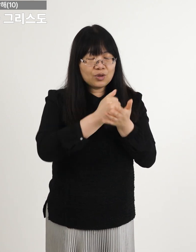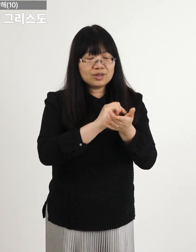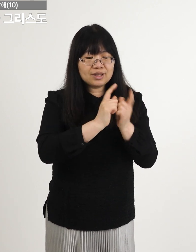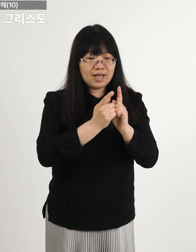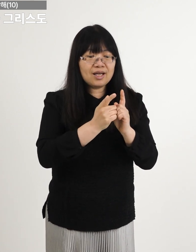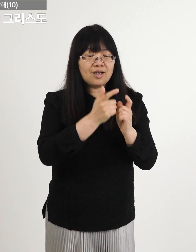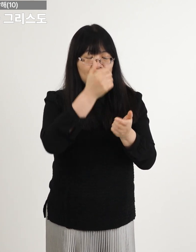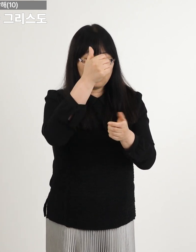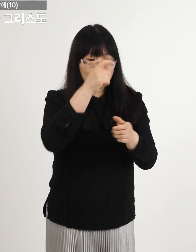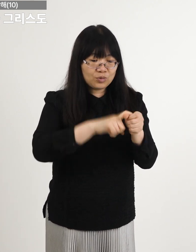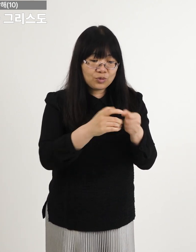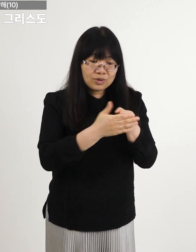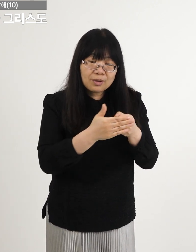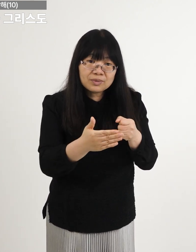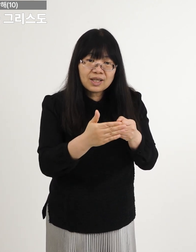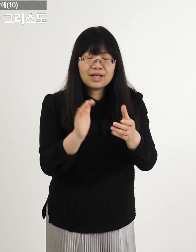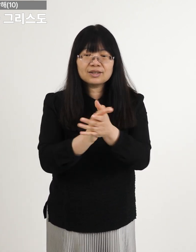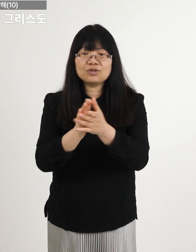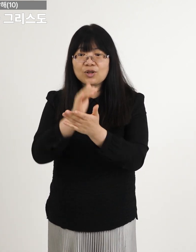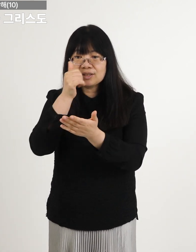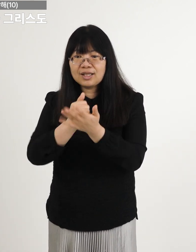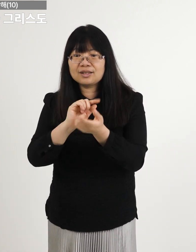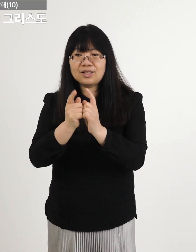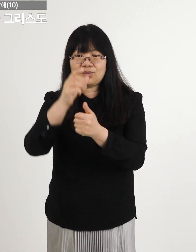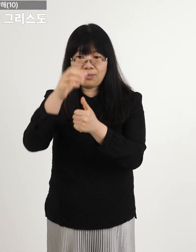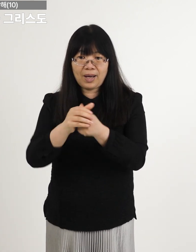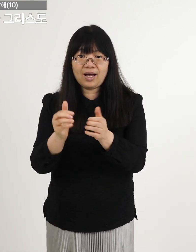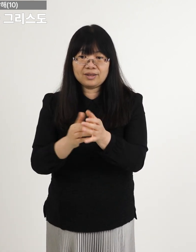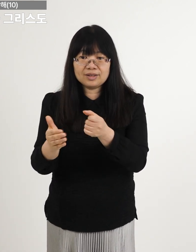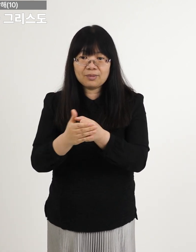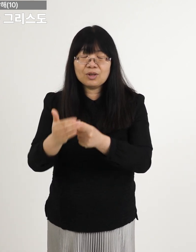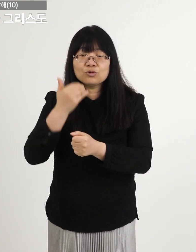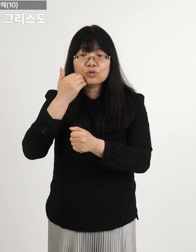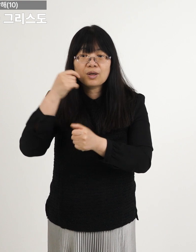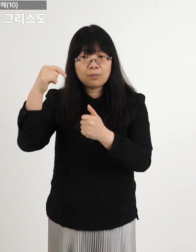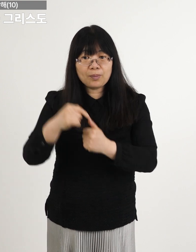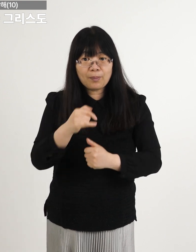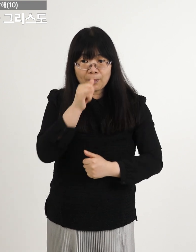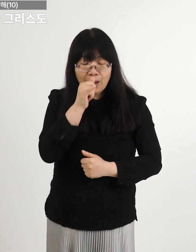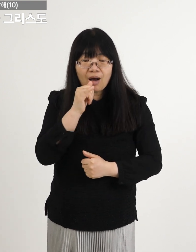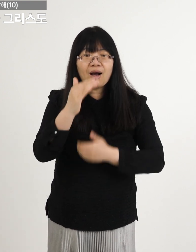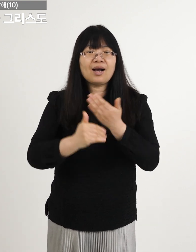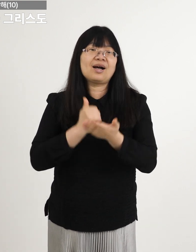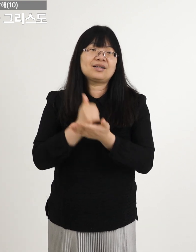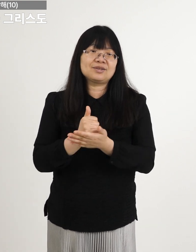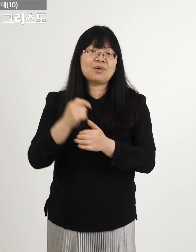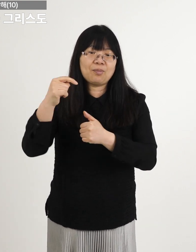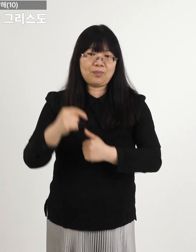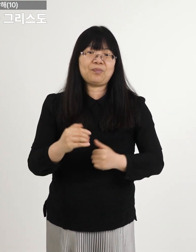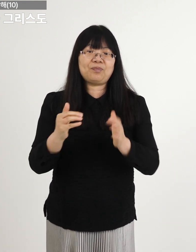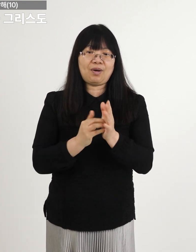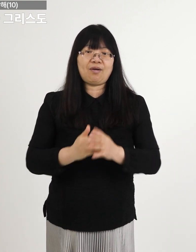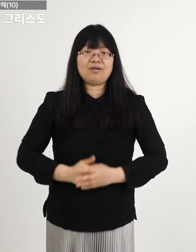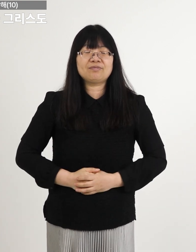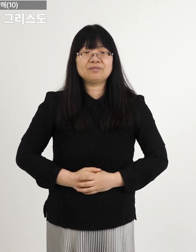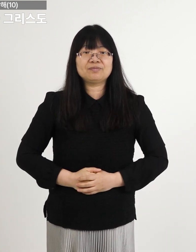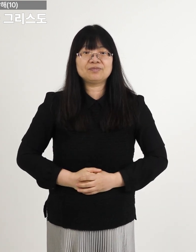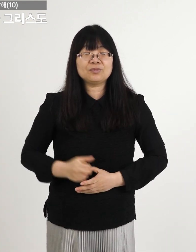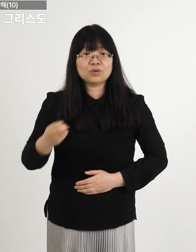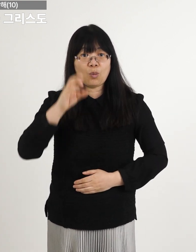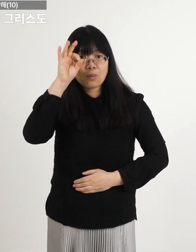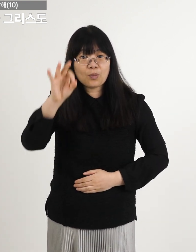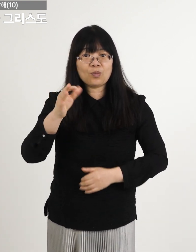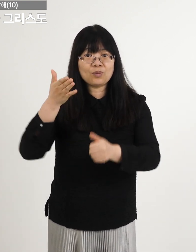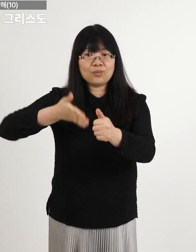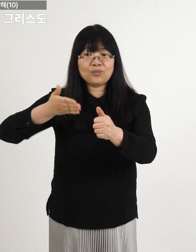위해서? 친구들의 죄를 대속하기 위해서. 이건 누구 명령이에요? 하나님의 명령이에요. 또